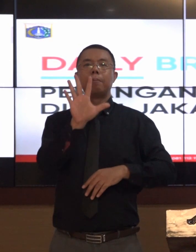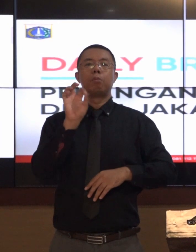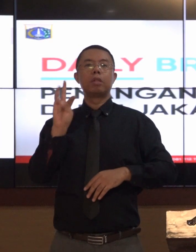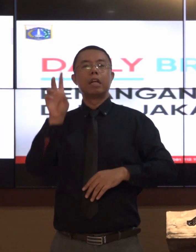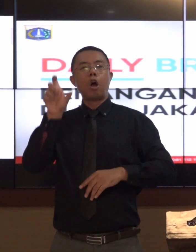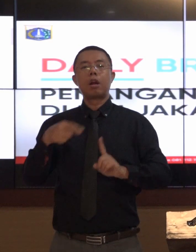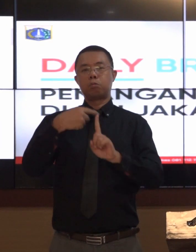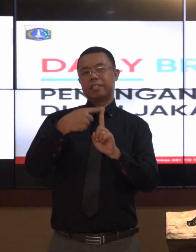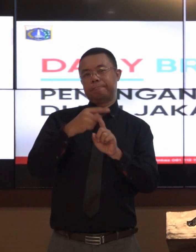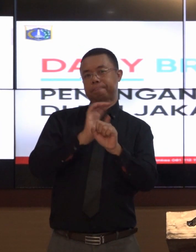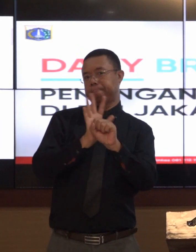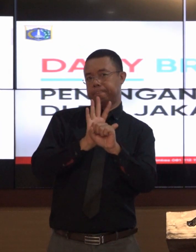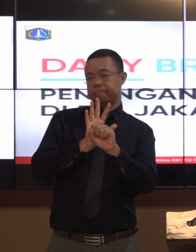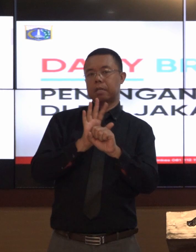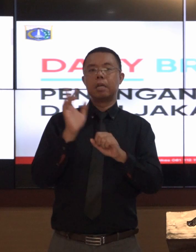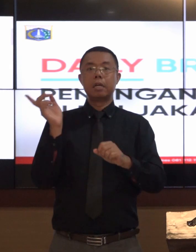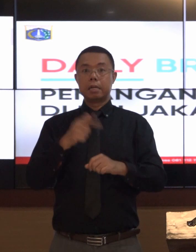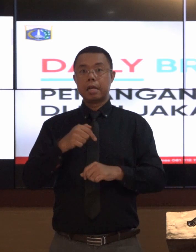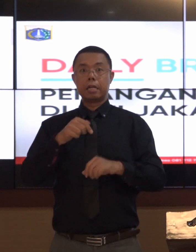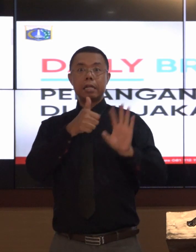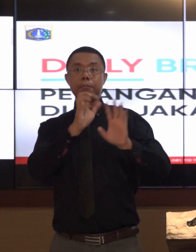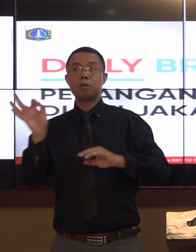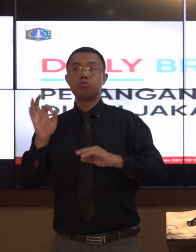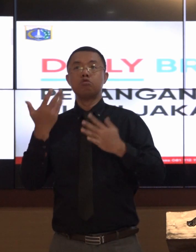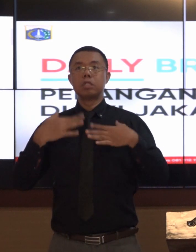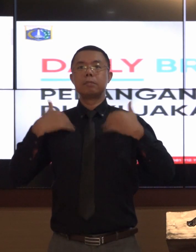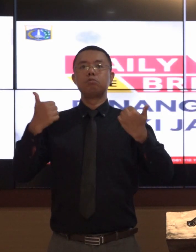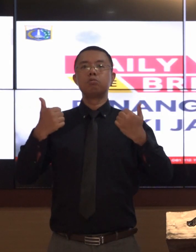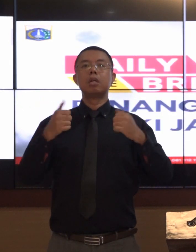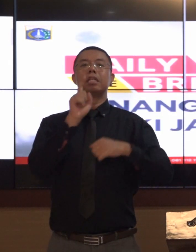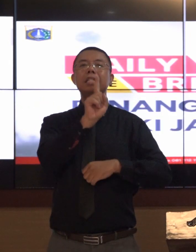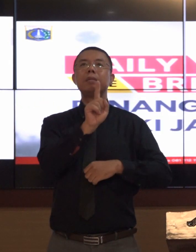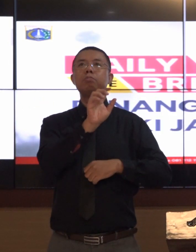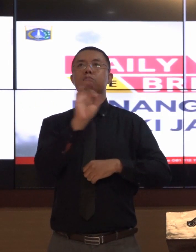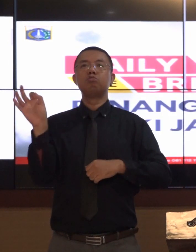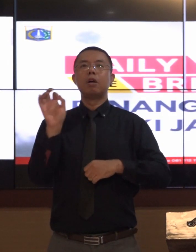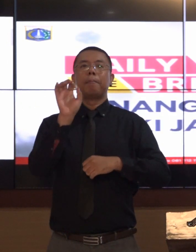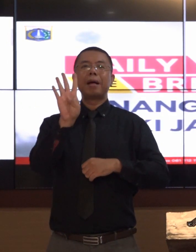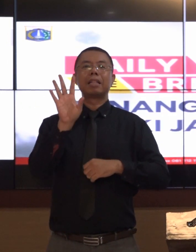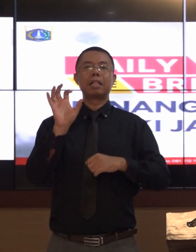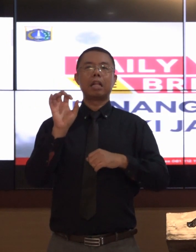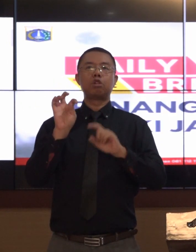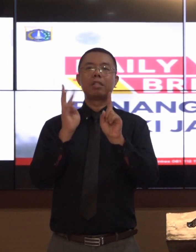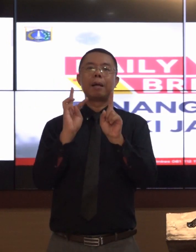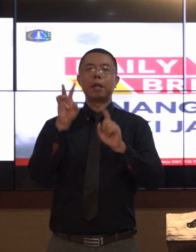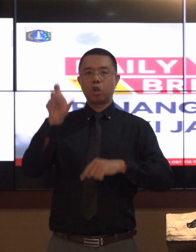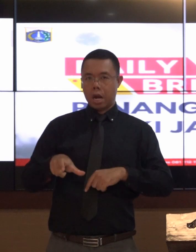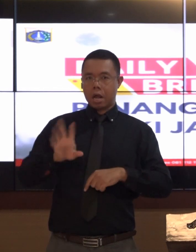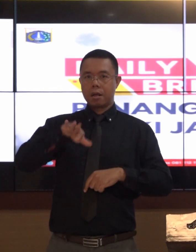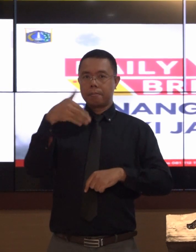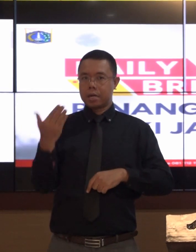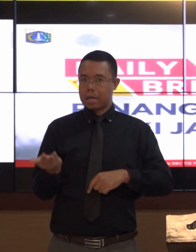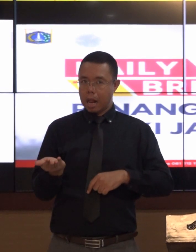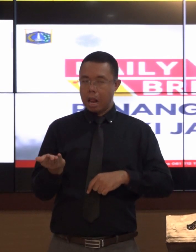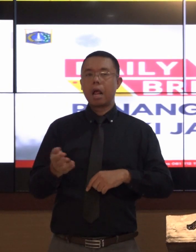orang positif dari situ yang dinyatakan sembuh ada 1417 orang sementara yang meninggal sebab